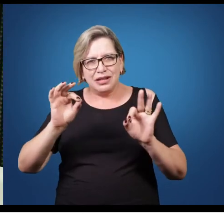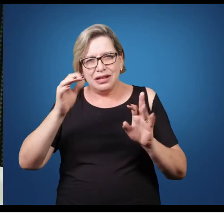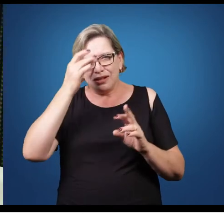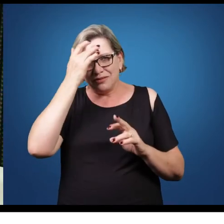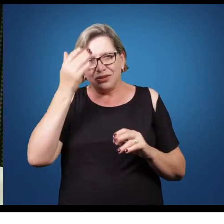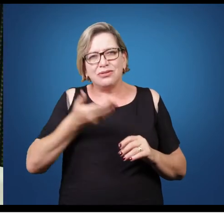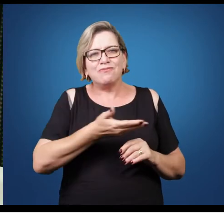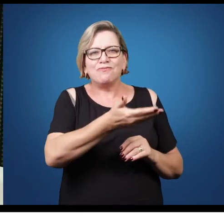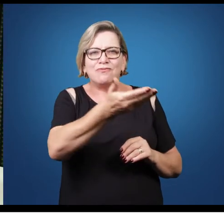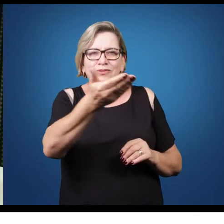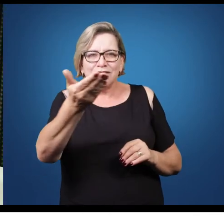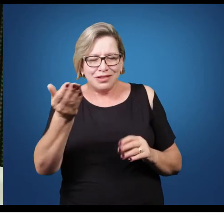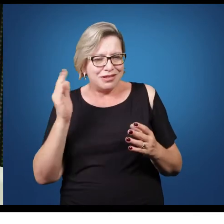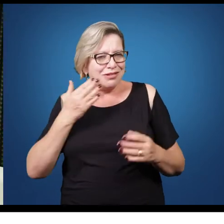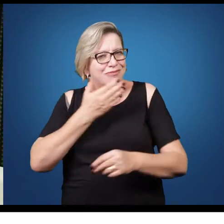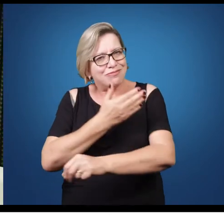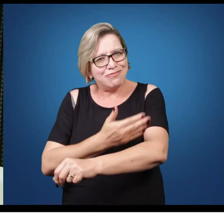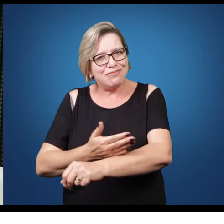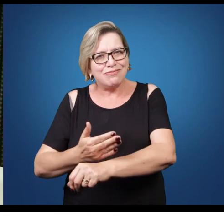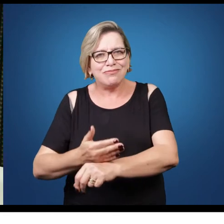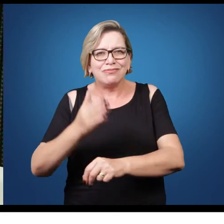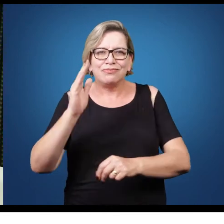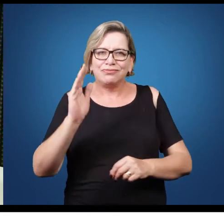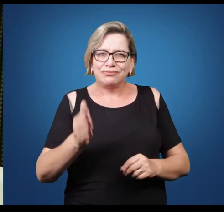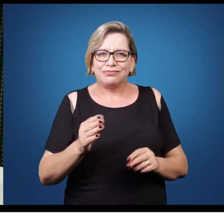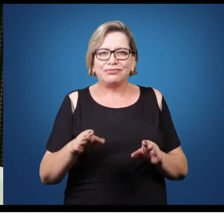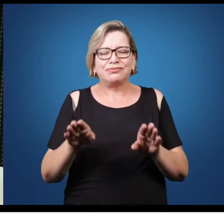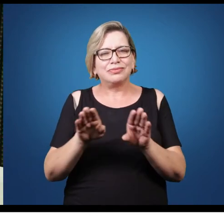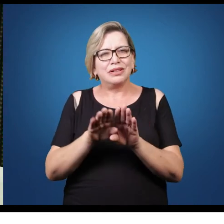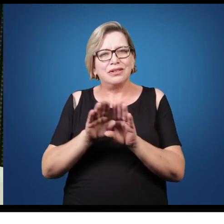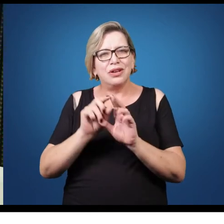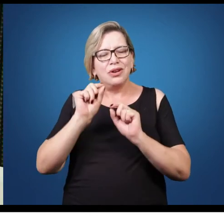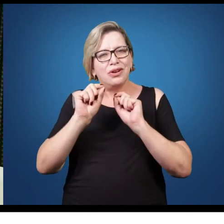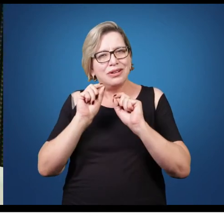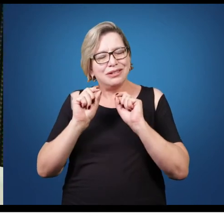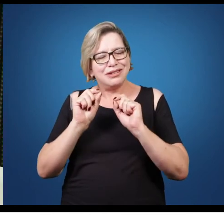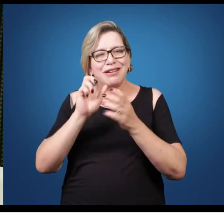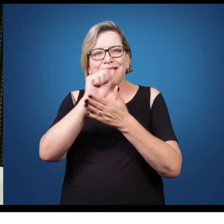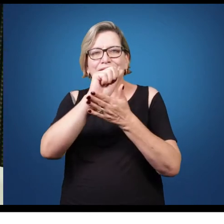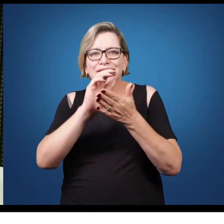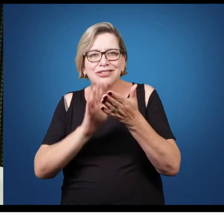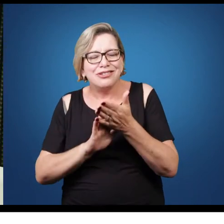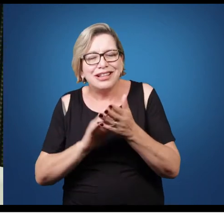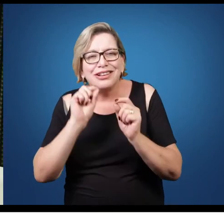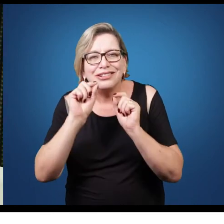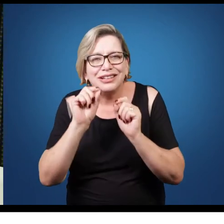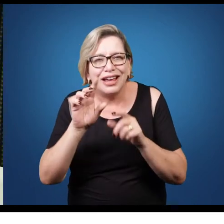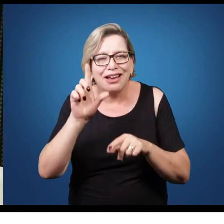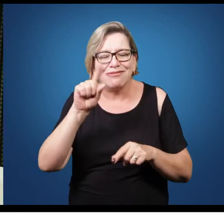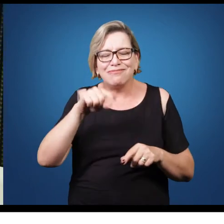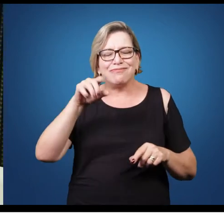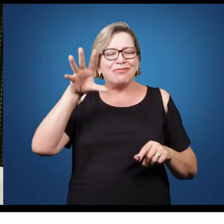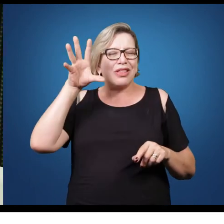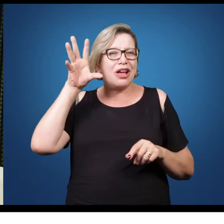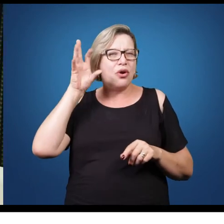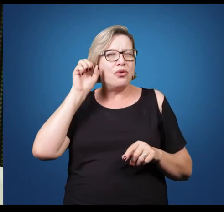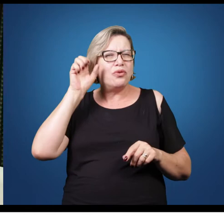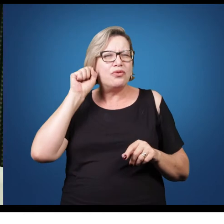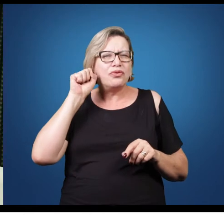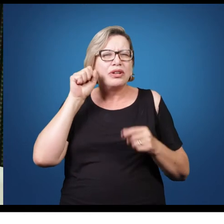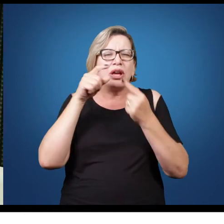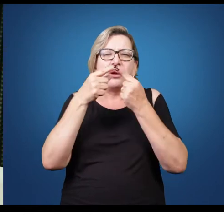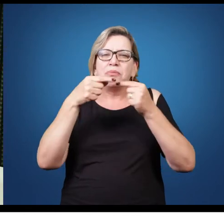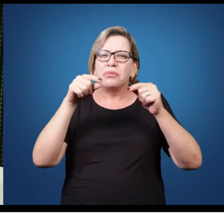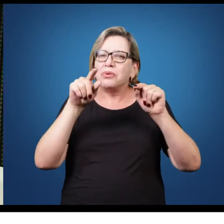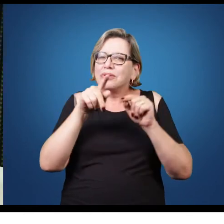todos vocês estejam mais familiarizados e a grande pedida a grande tarefa nesse sentido escutar a música popular com essa